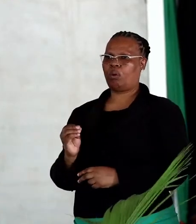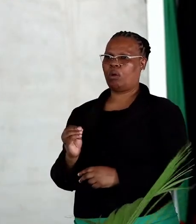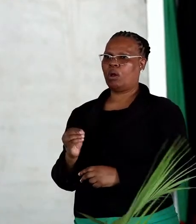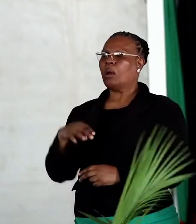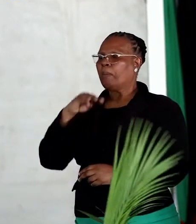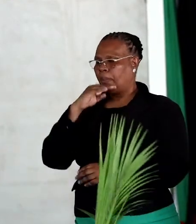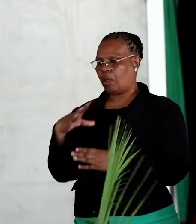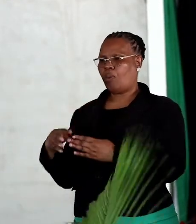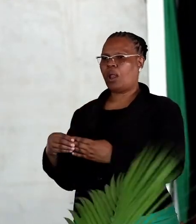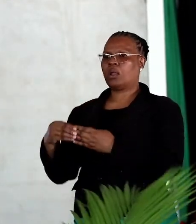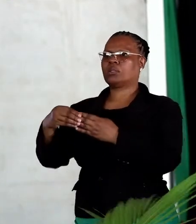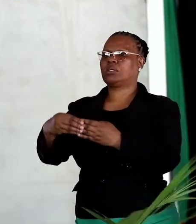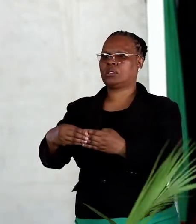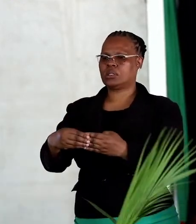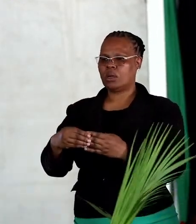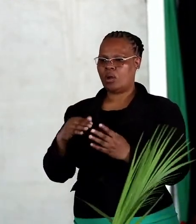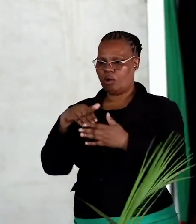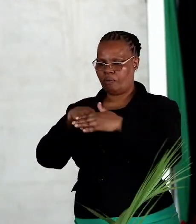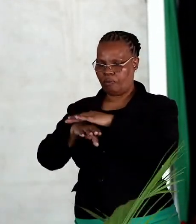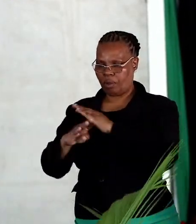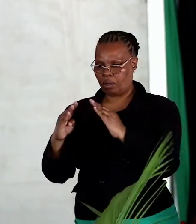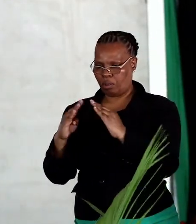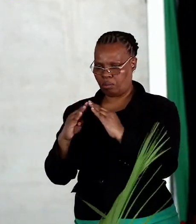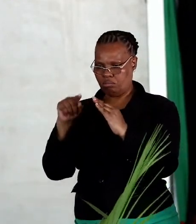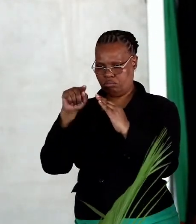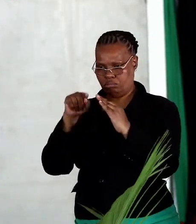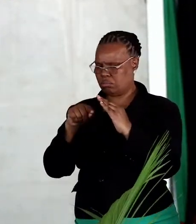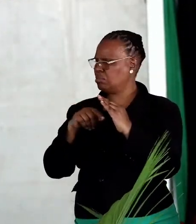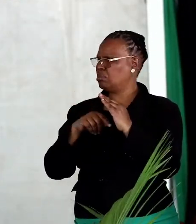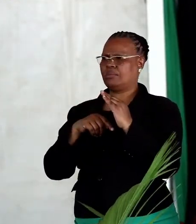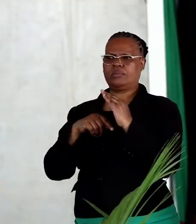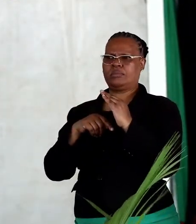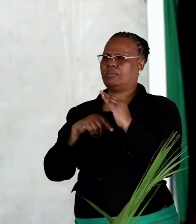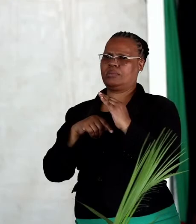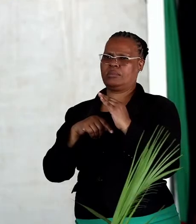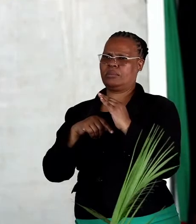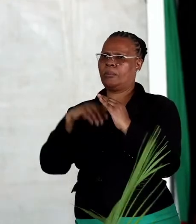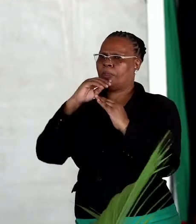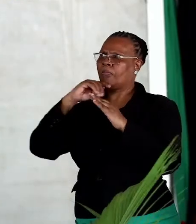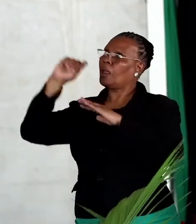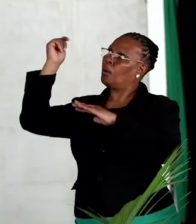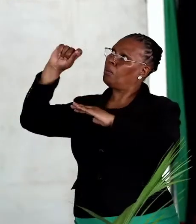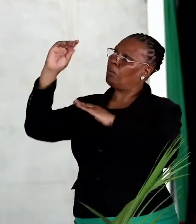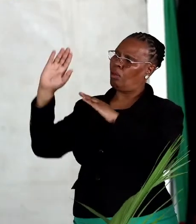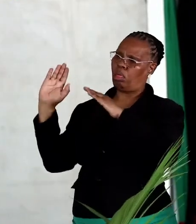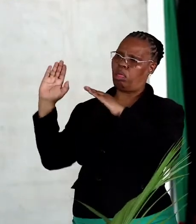ekhayeni lakhe wabona uba indlu ayikaxhonywa apha phezulu kuyabonakala uba kudala